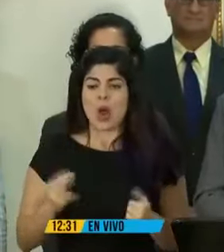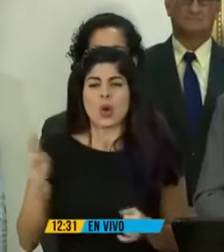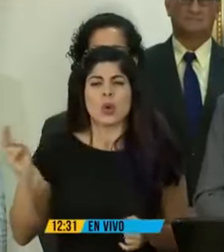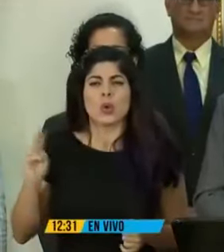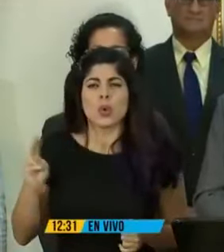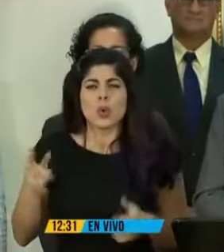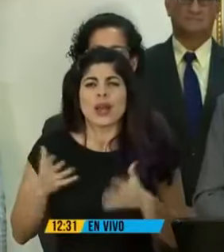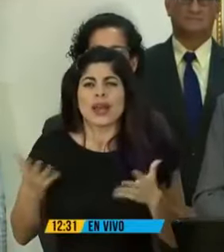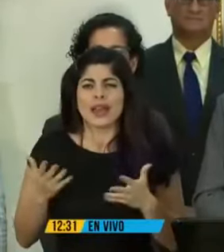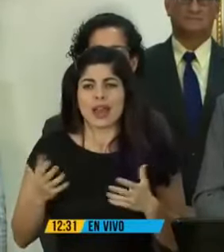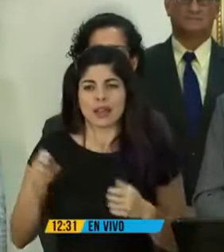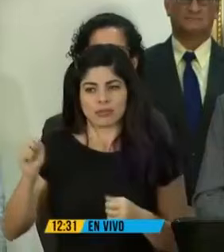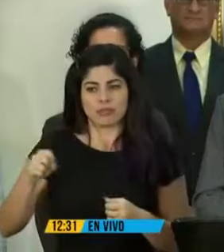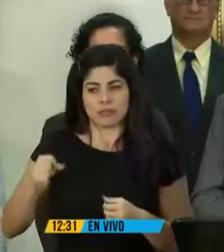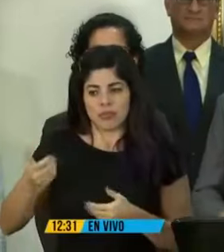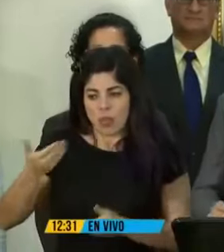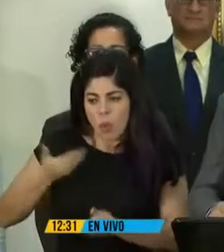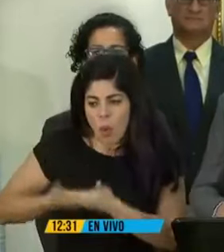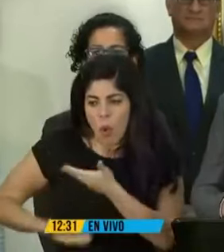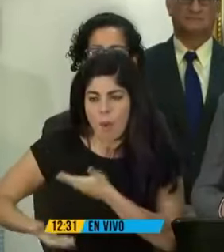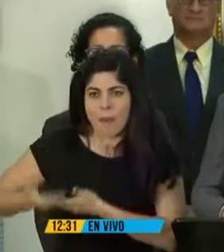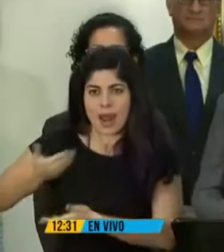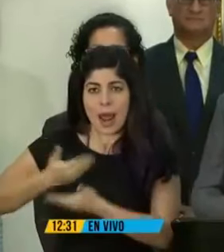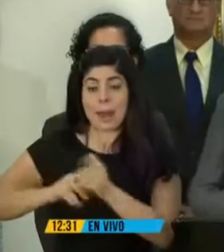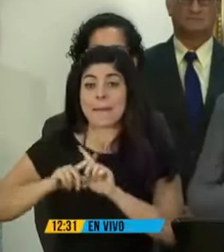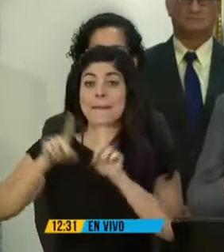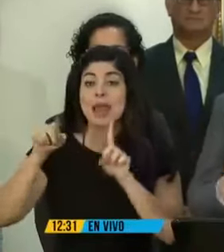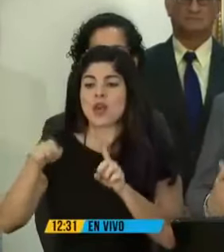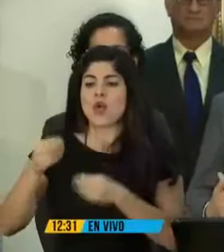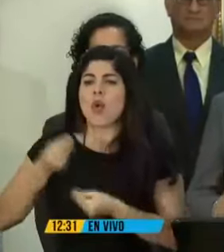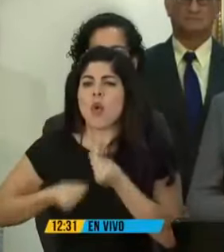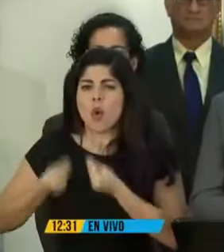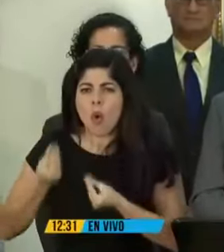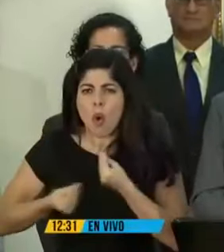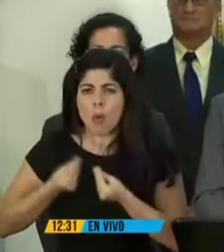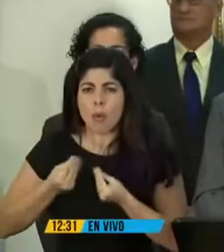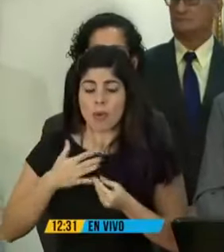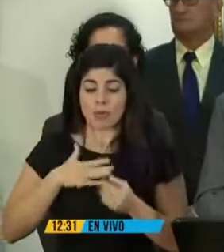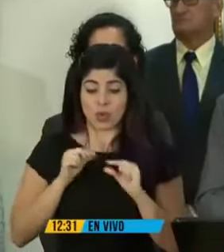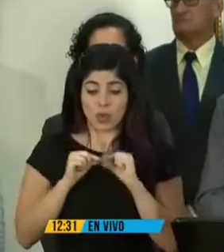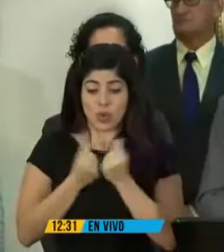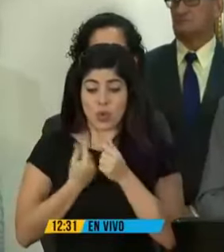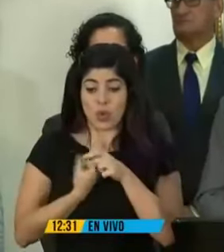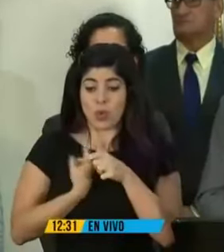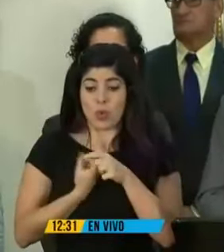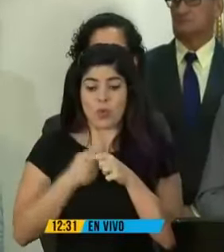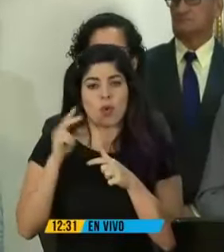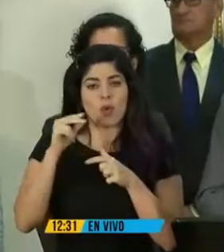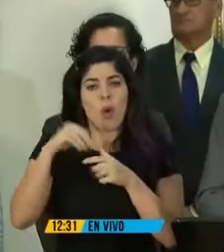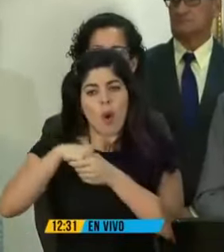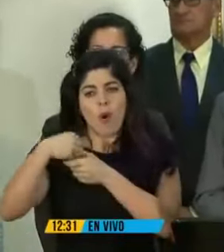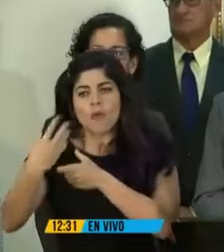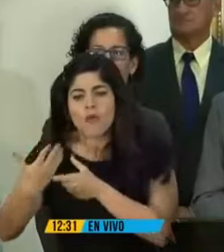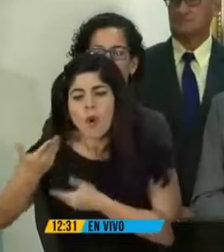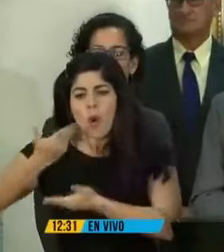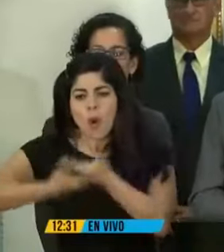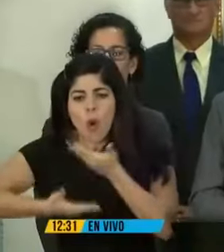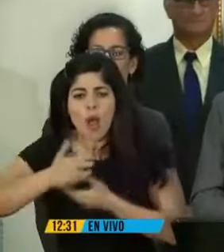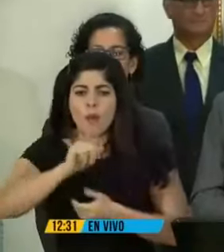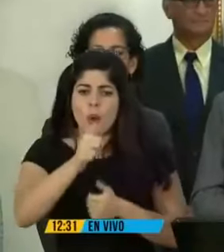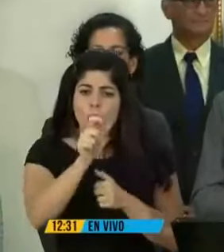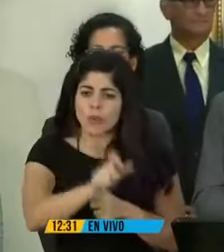es sí colaborar y cooperar, pero también hacerlo hacia afuera de nuestro grupo de referencia con otros ciudadanos